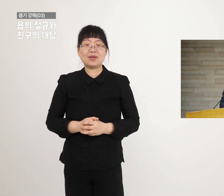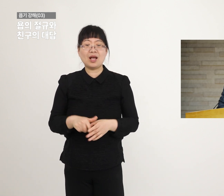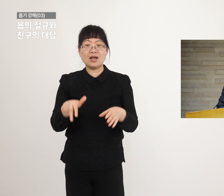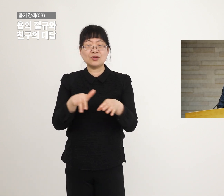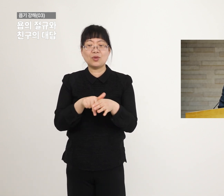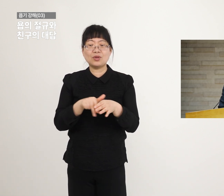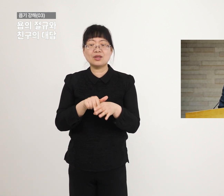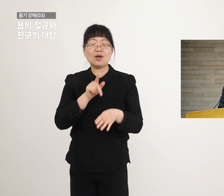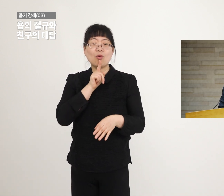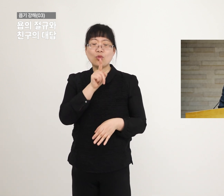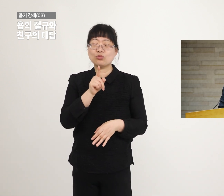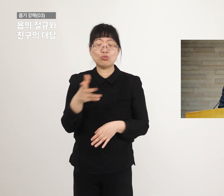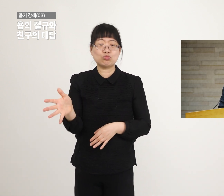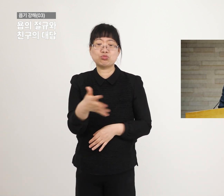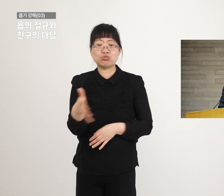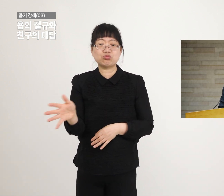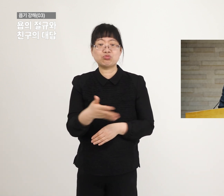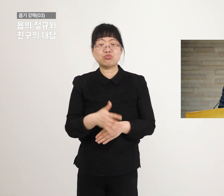종교적인 언어도 없어요.